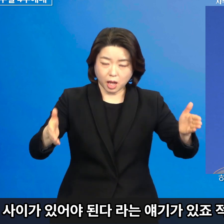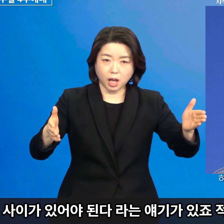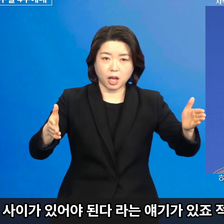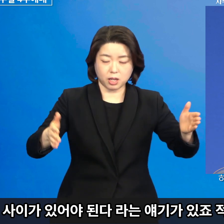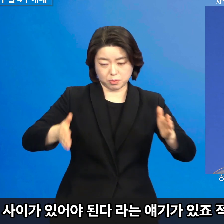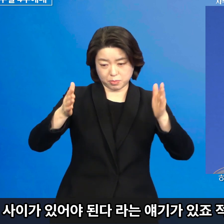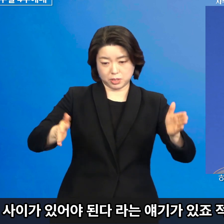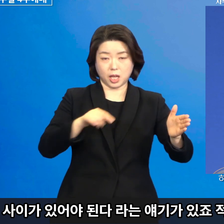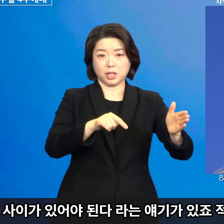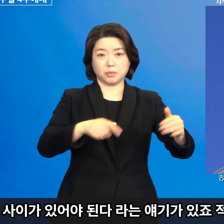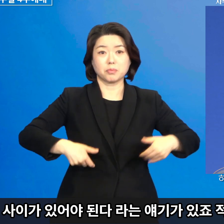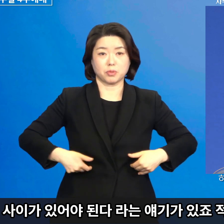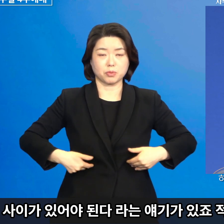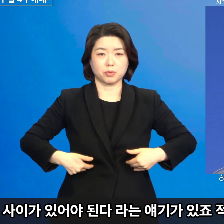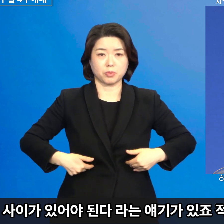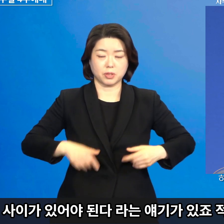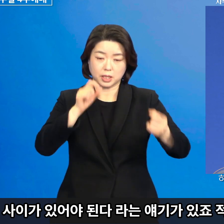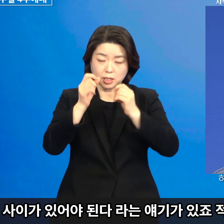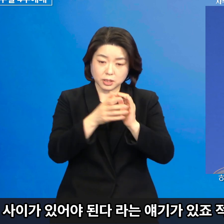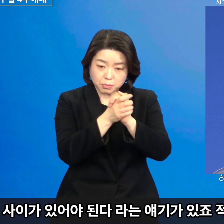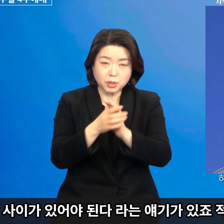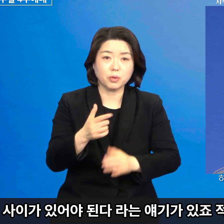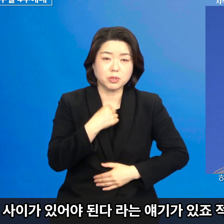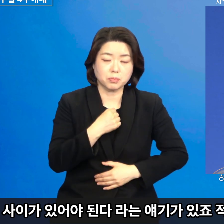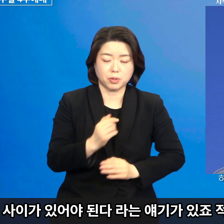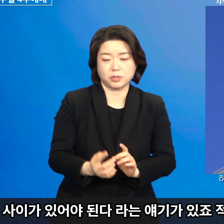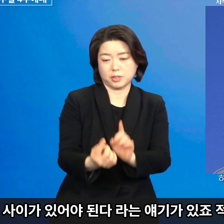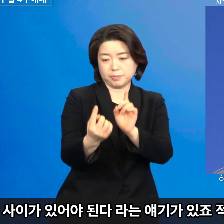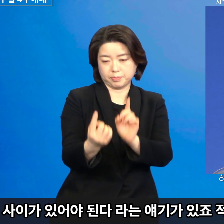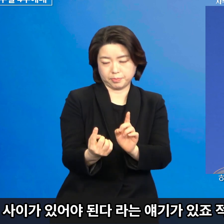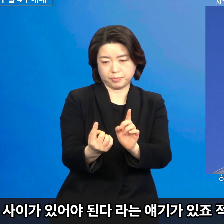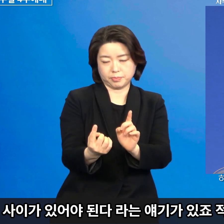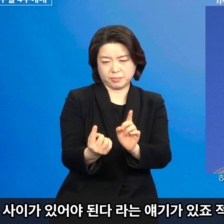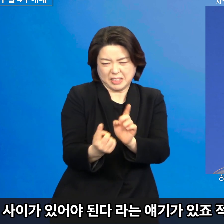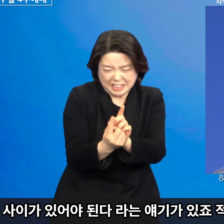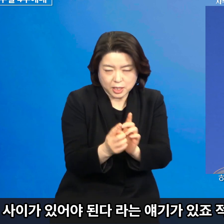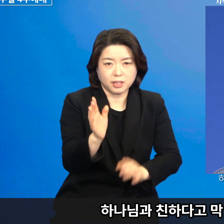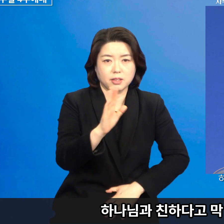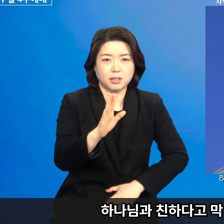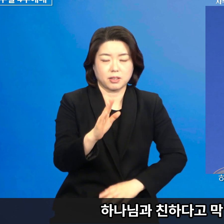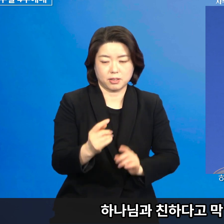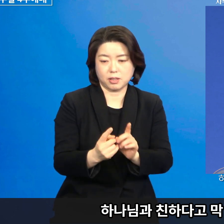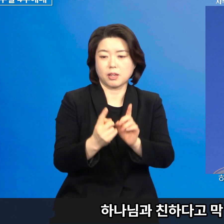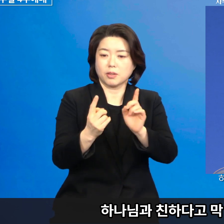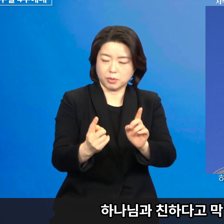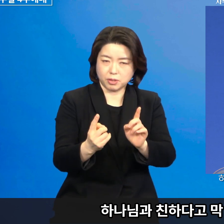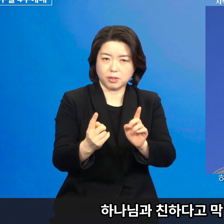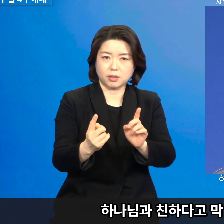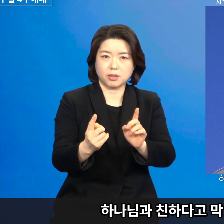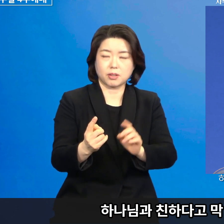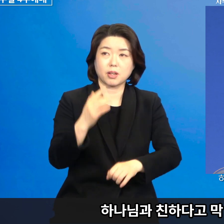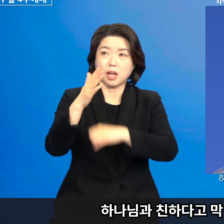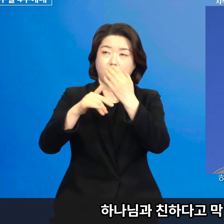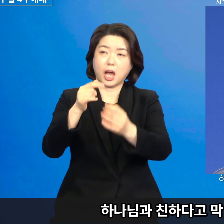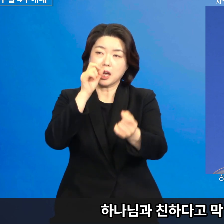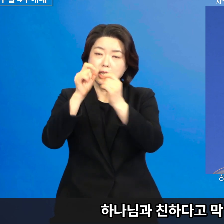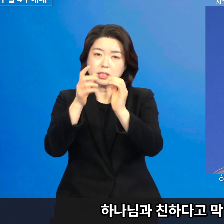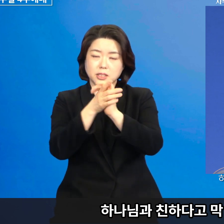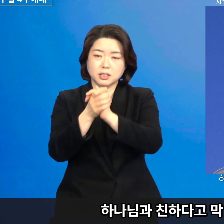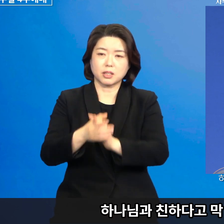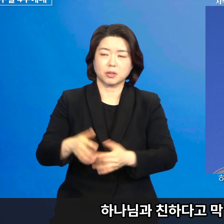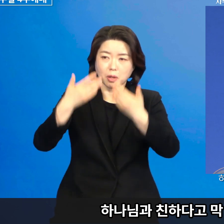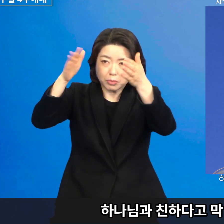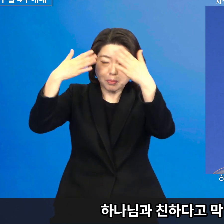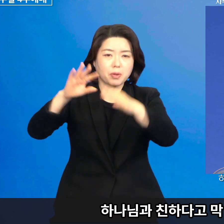있어야 된다라는 얘기가 있죠. 적당한 거리가 있어야 된다는 거예요. 하나님이 친하다고 막 나가시면 안